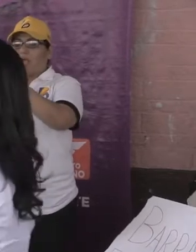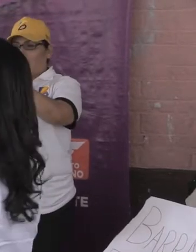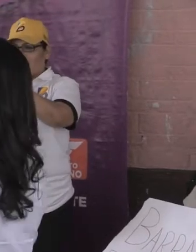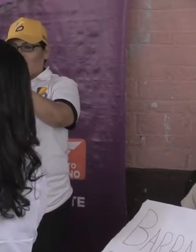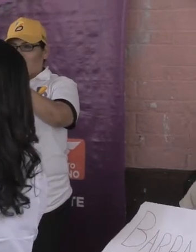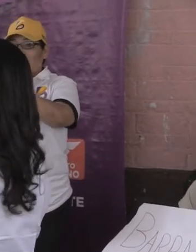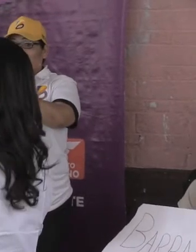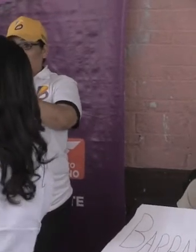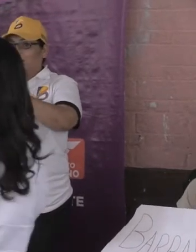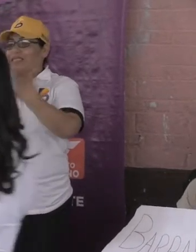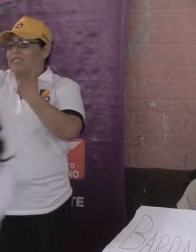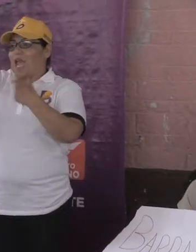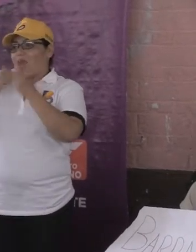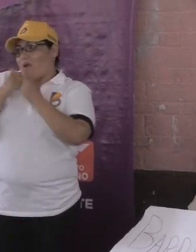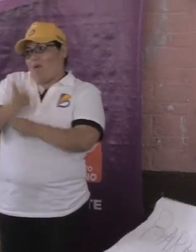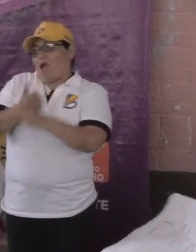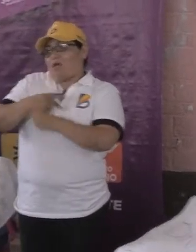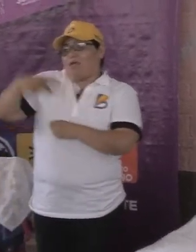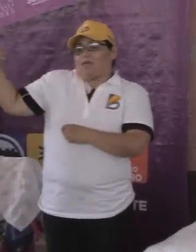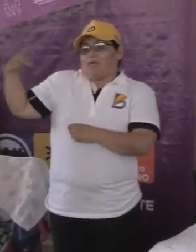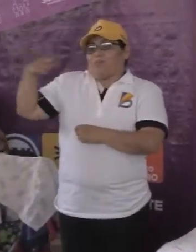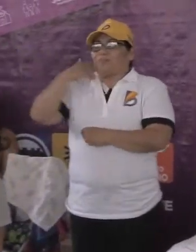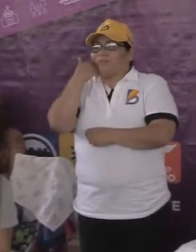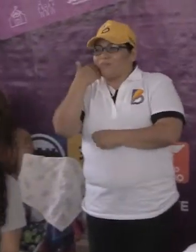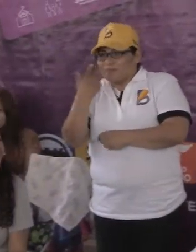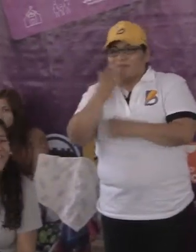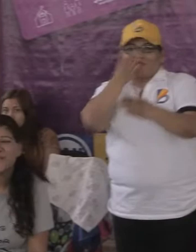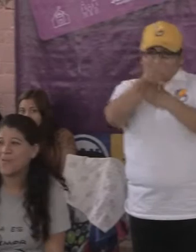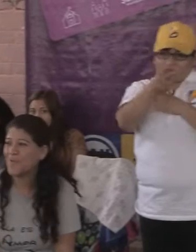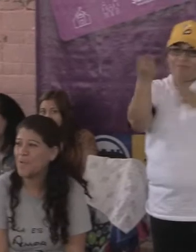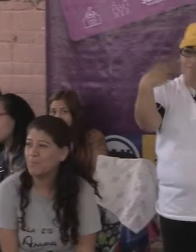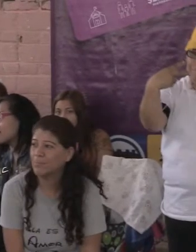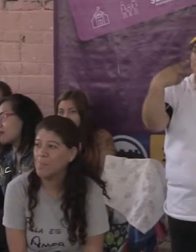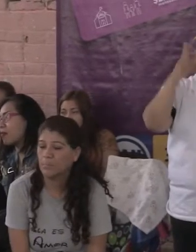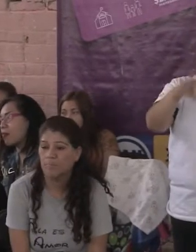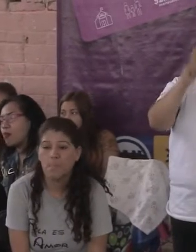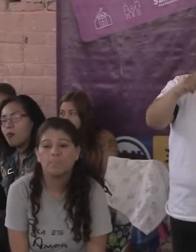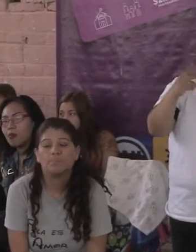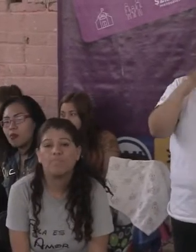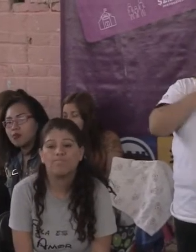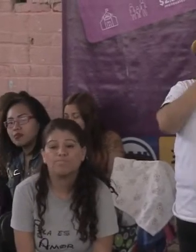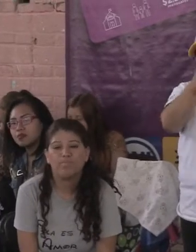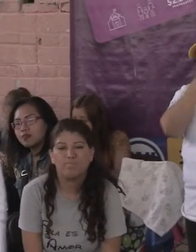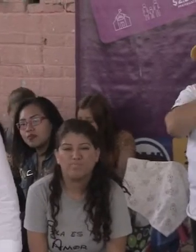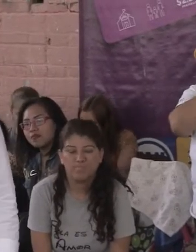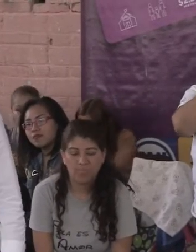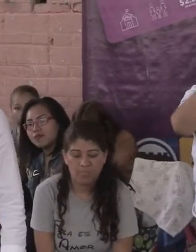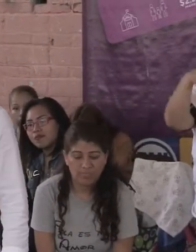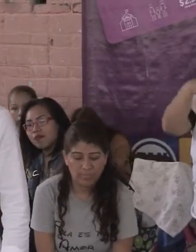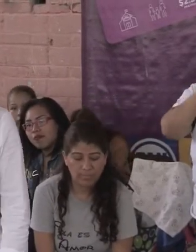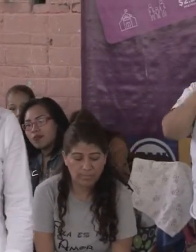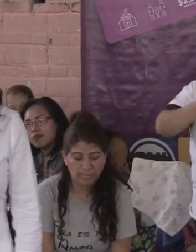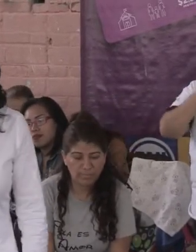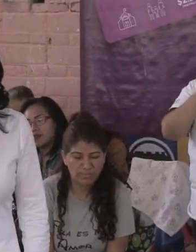porque adivinen a quién ya no aguantan en Tlalpan, la gente quiere vernos, quiere platicar con nosotros, y voy derechito a Tlalpan